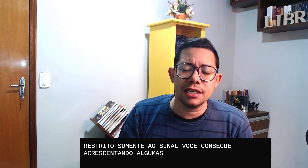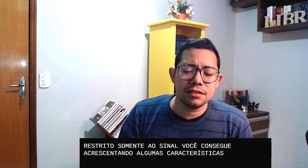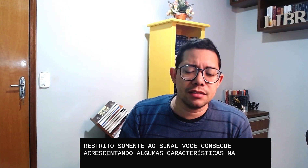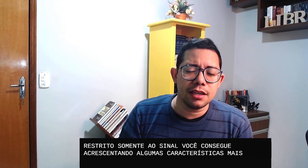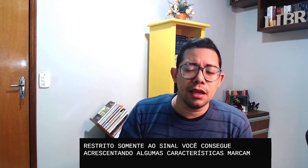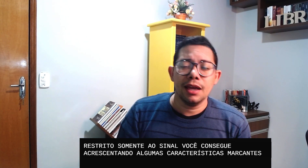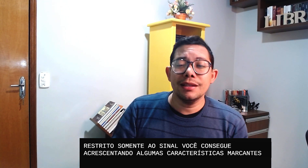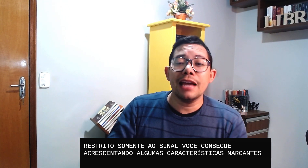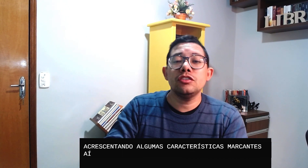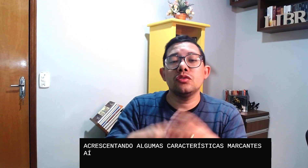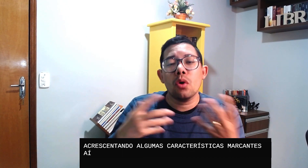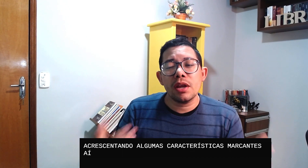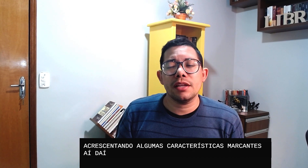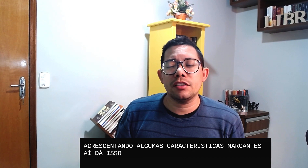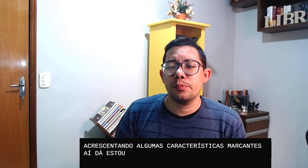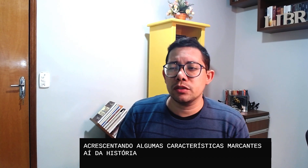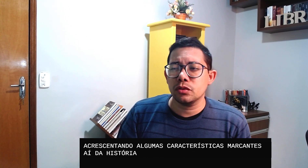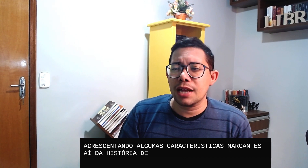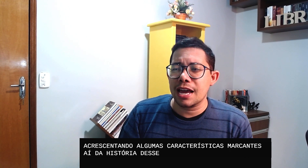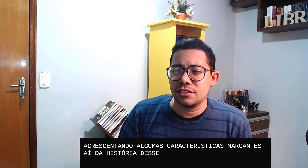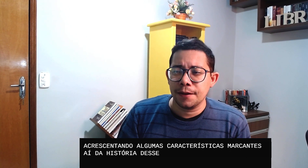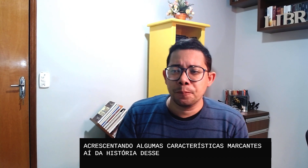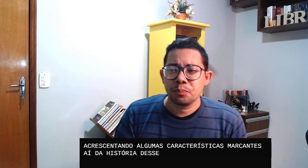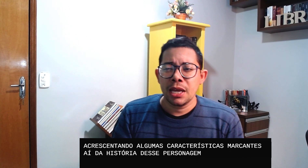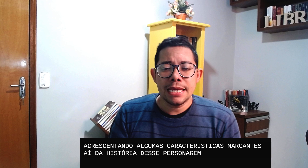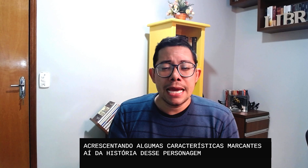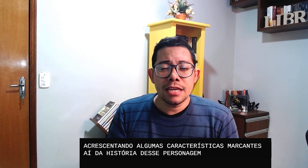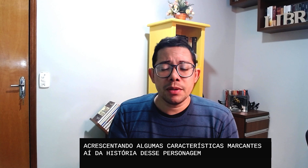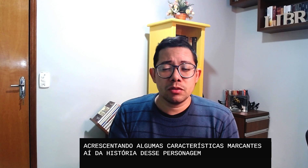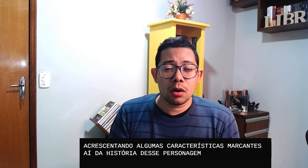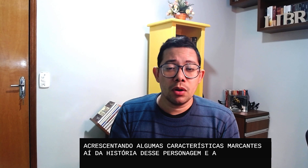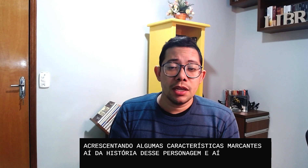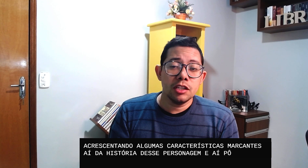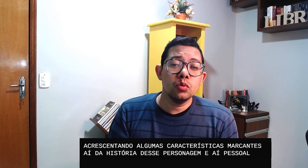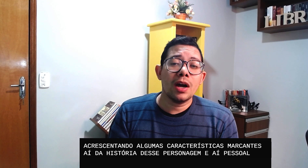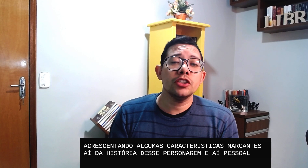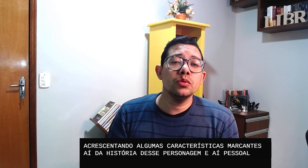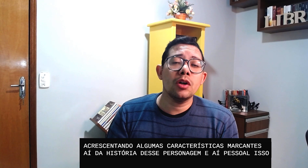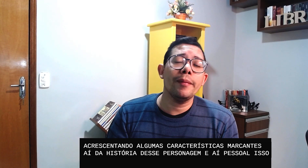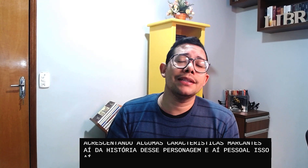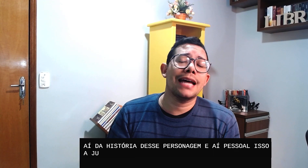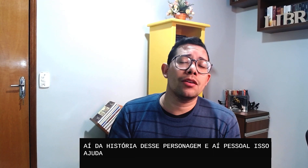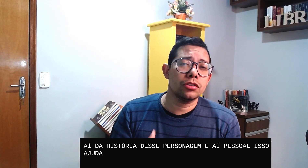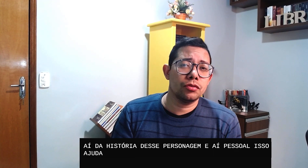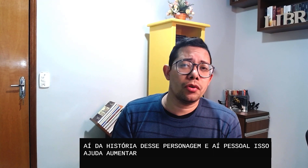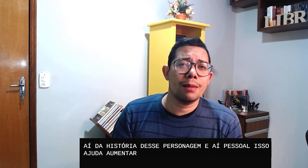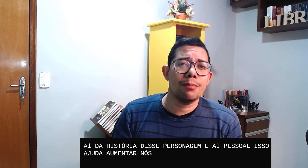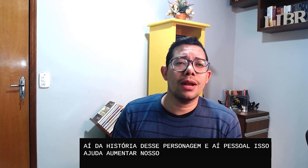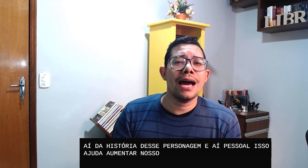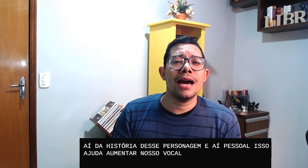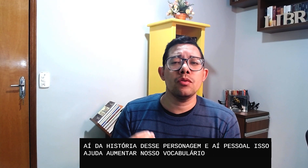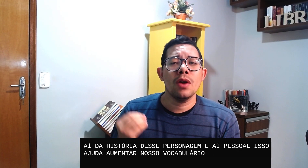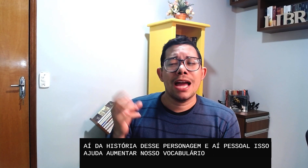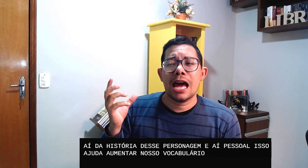marcantes aí da história desse personagem. E aí, pessoal, isso ajuda a aumentar o nosso vocabulário, a